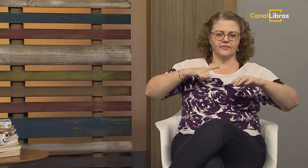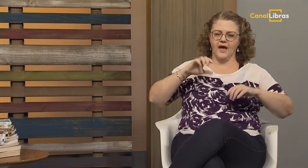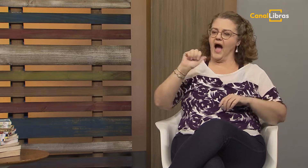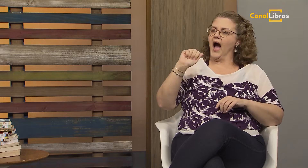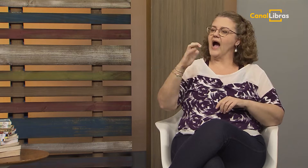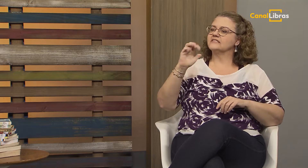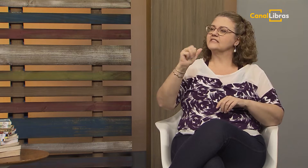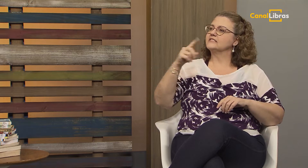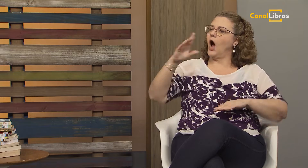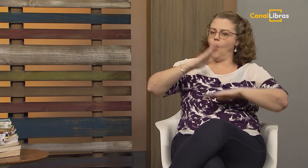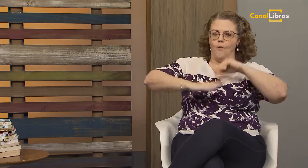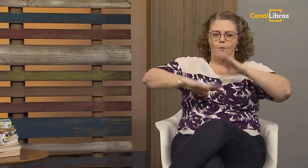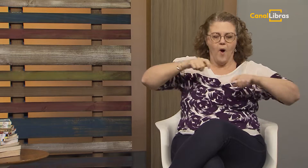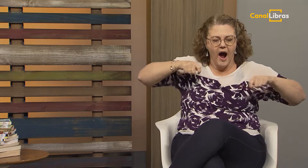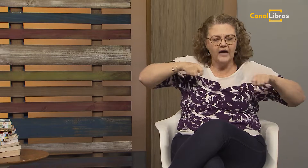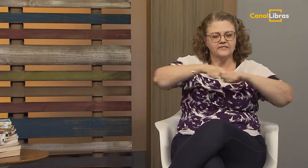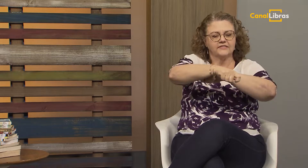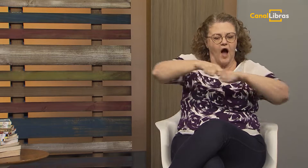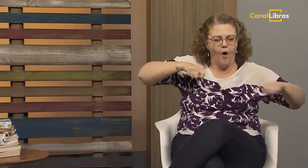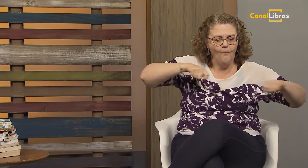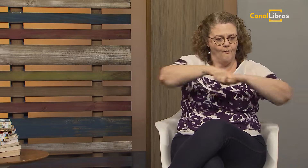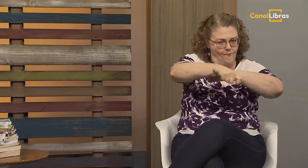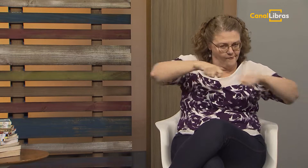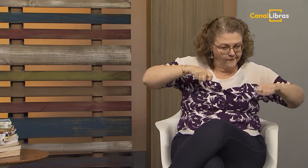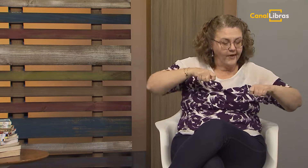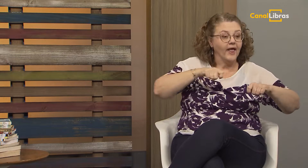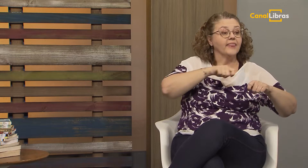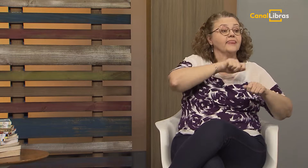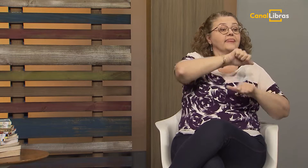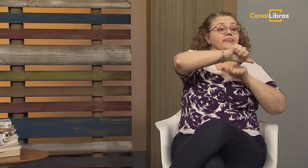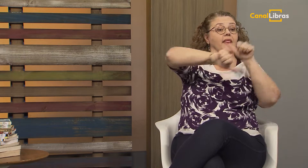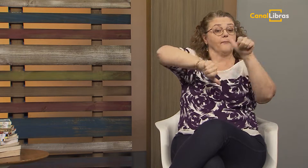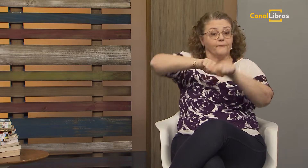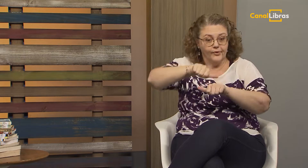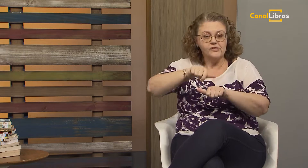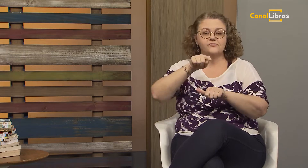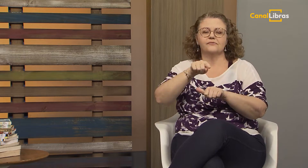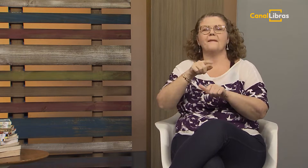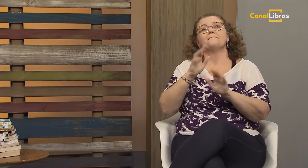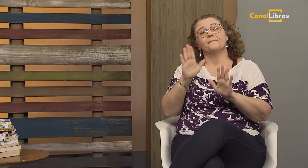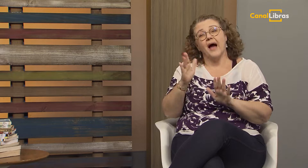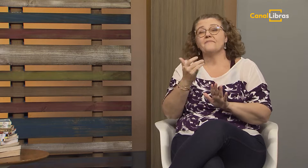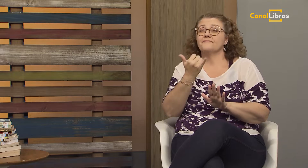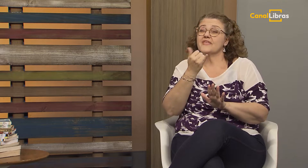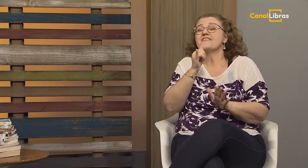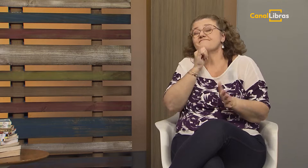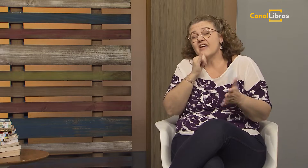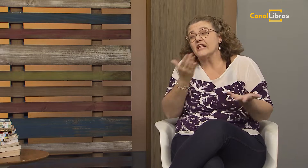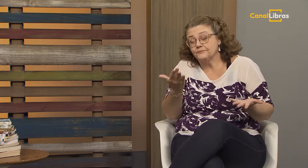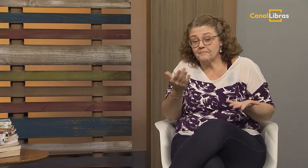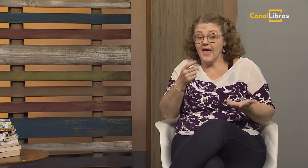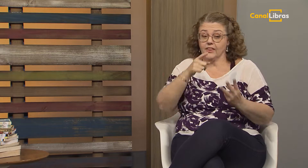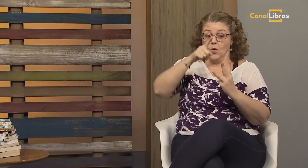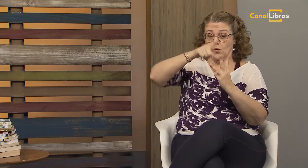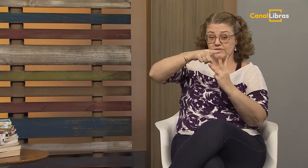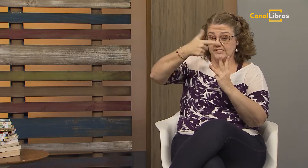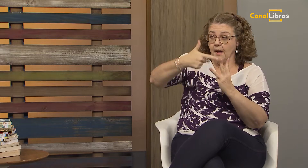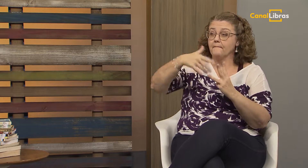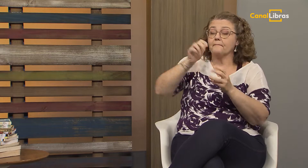de antigamente existir a comunicação por gestos, com movimentos, referente à ação do cortar. Na